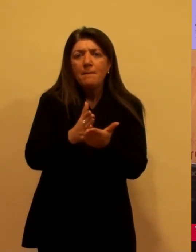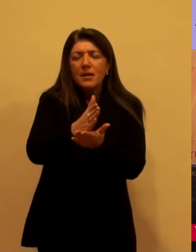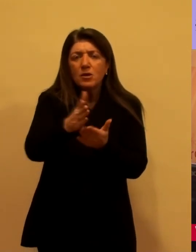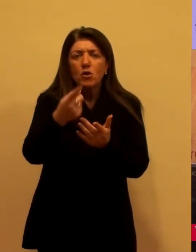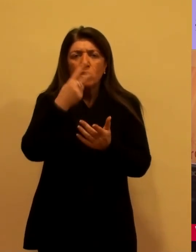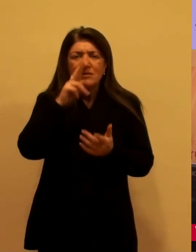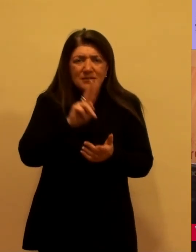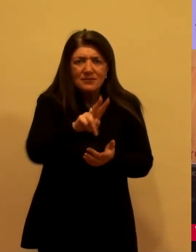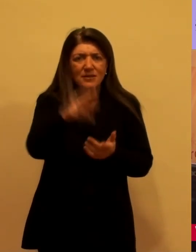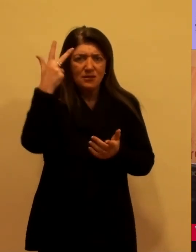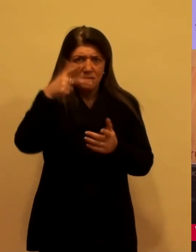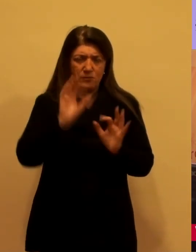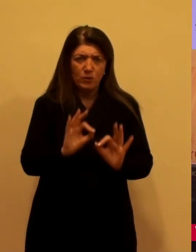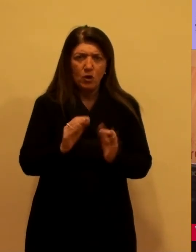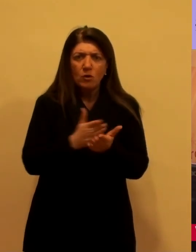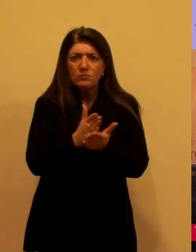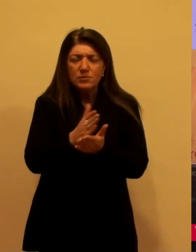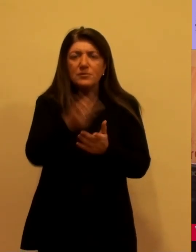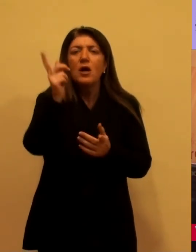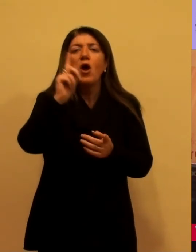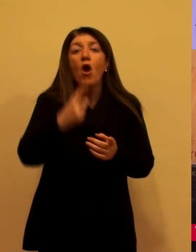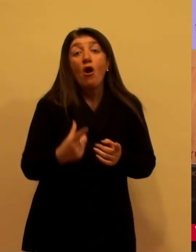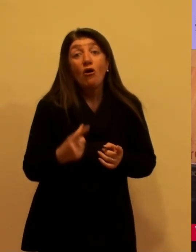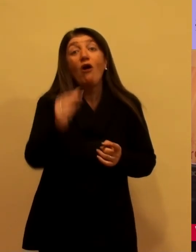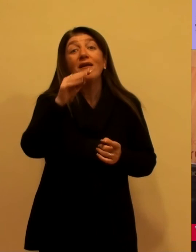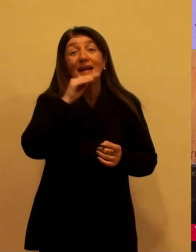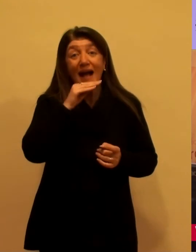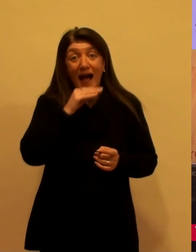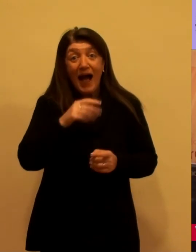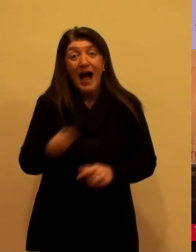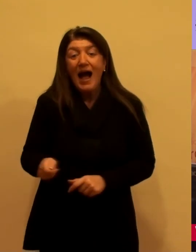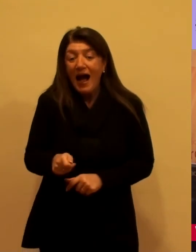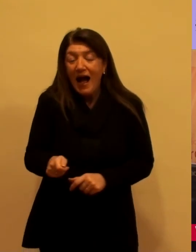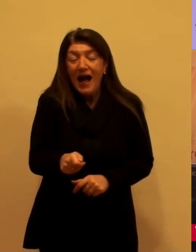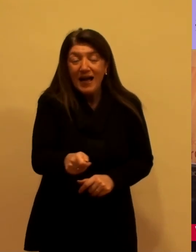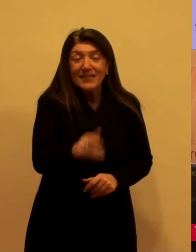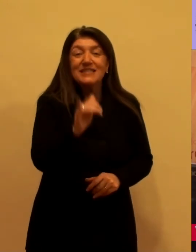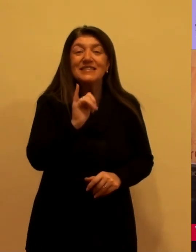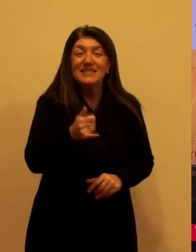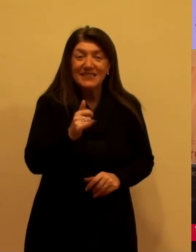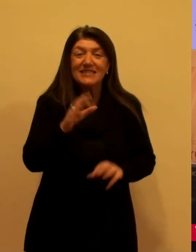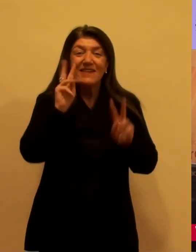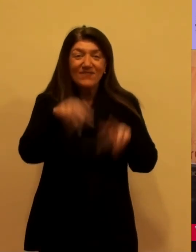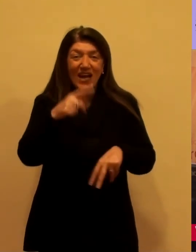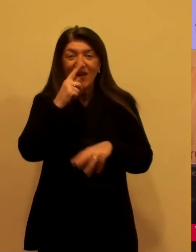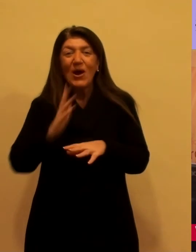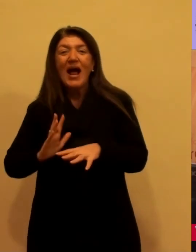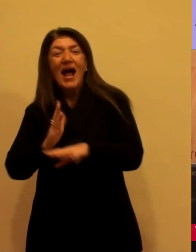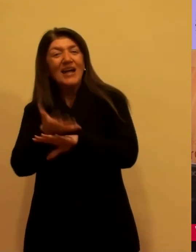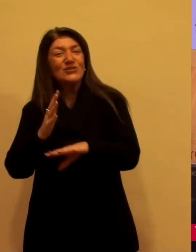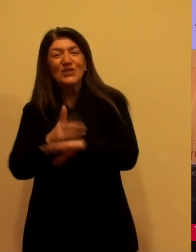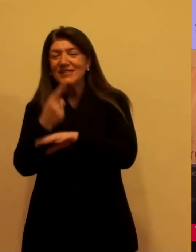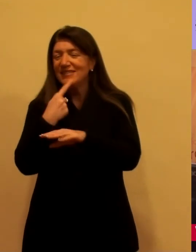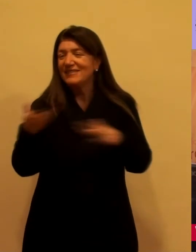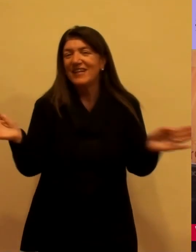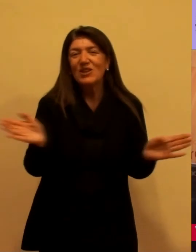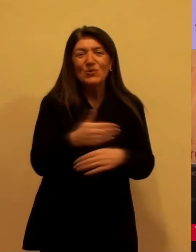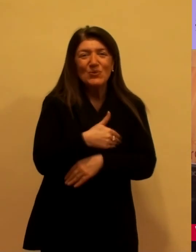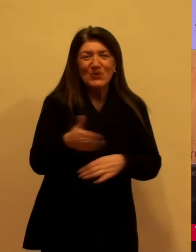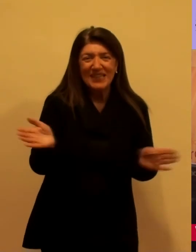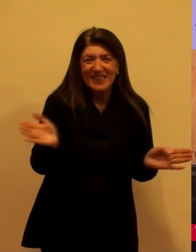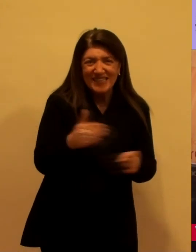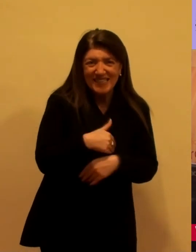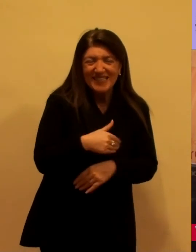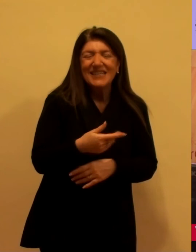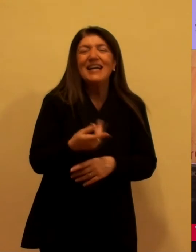vedenti. Sono entrati addirittura dei cani guida accessibili a tutti, veramente tutti abbiamo questa foto sul